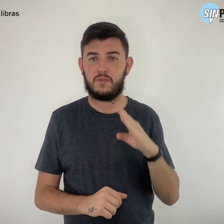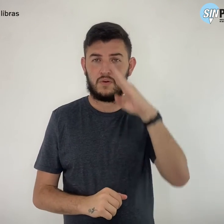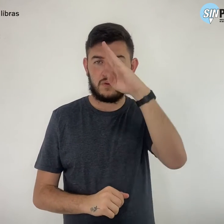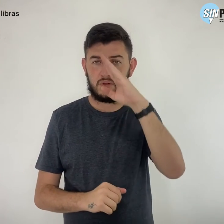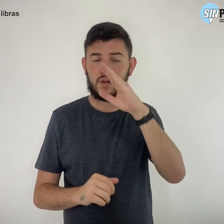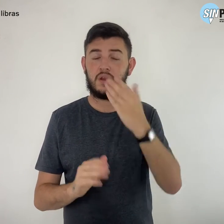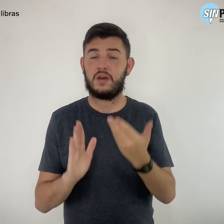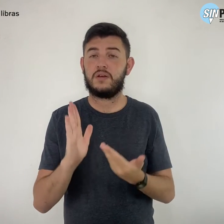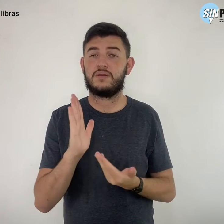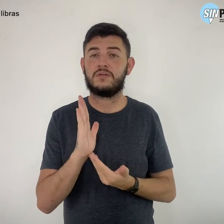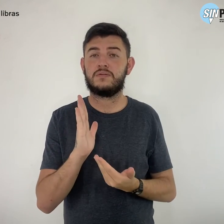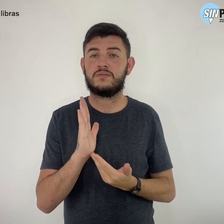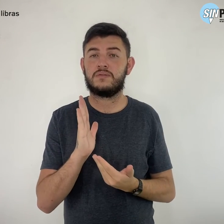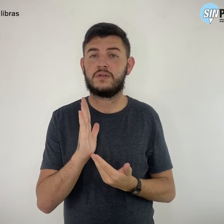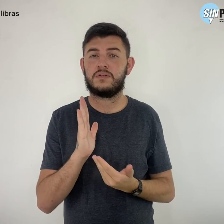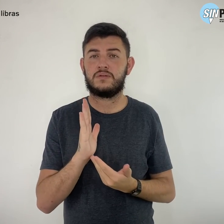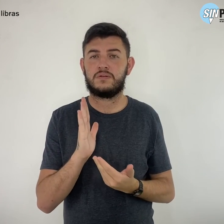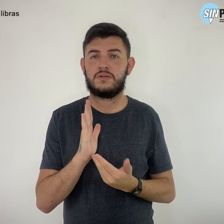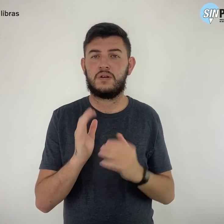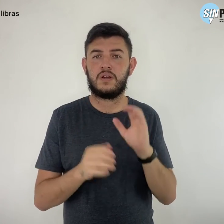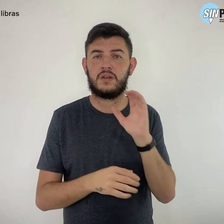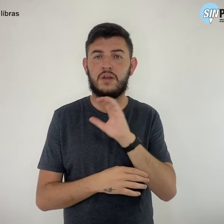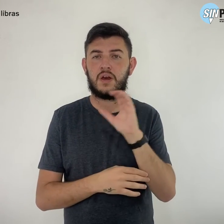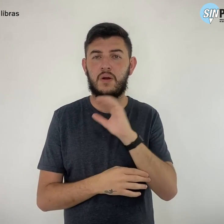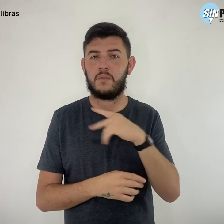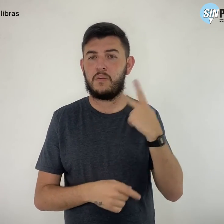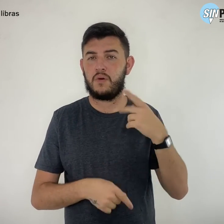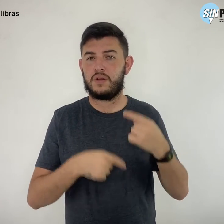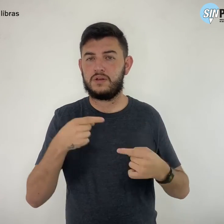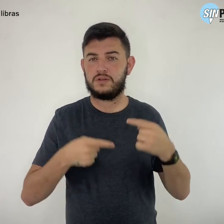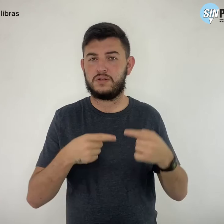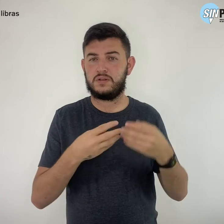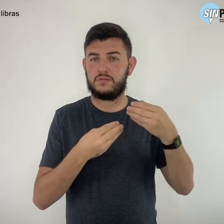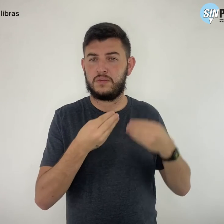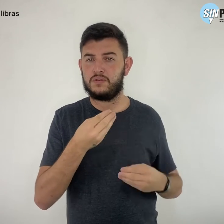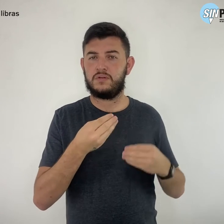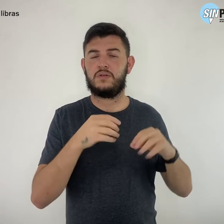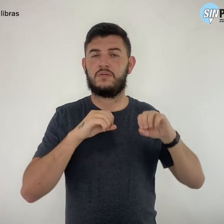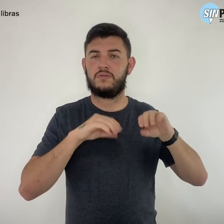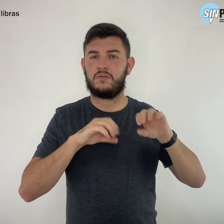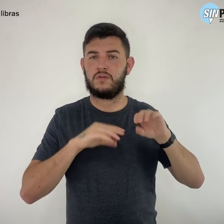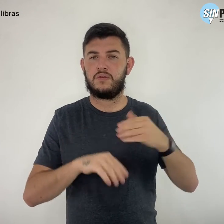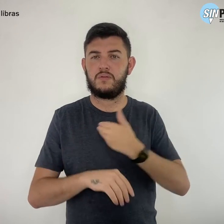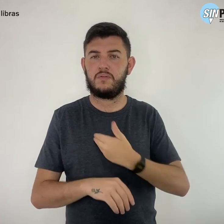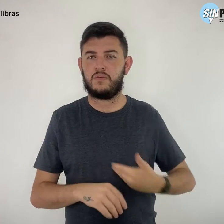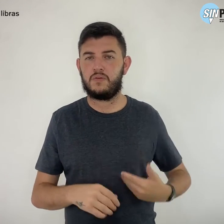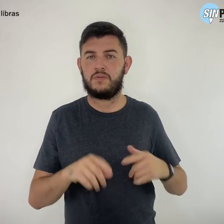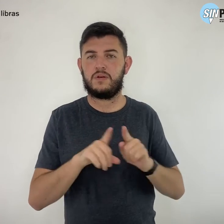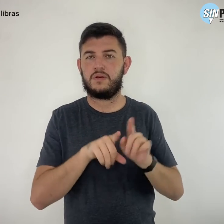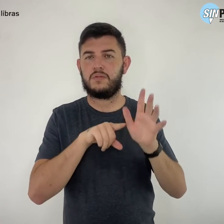Deputados aceleraram políticas de desmonte da educação pública e da pesquisa